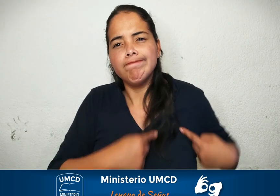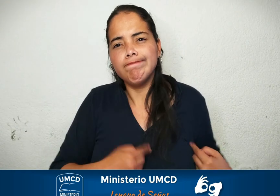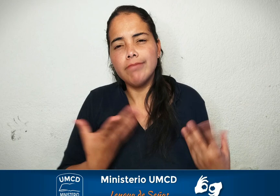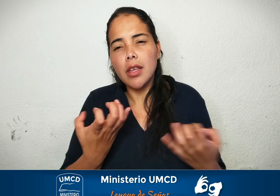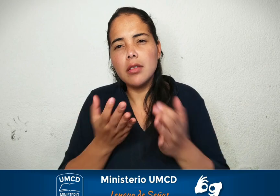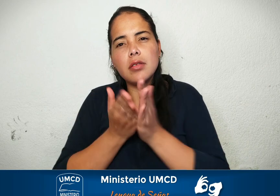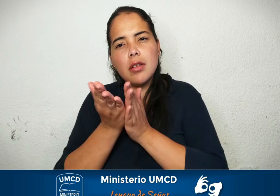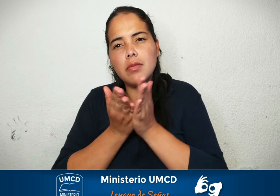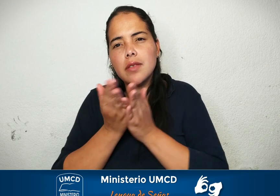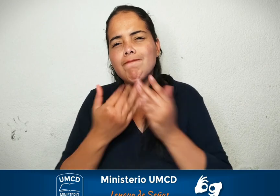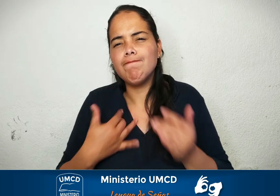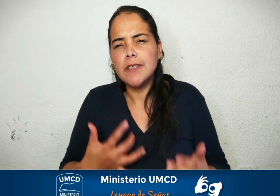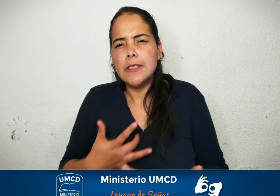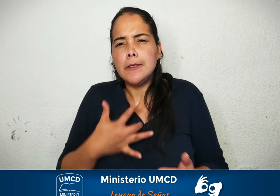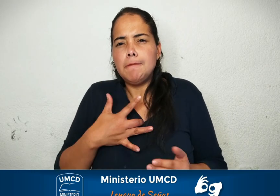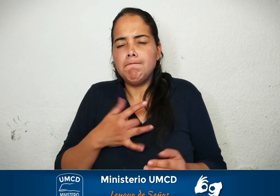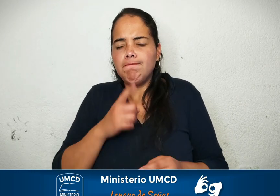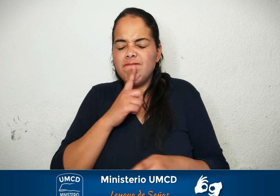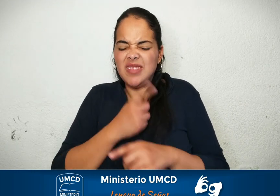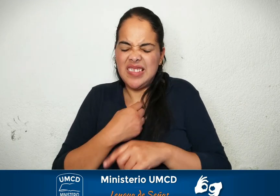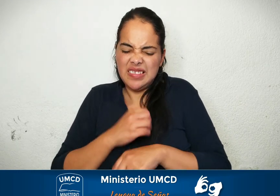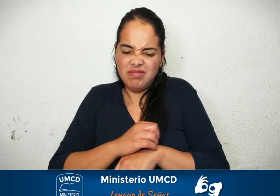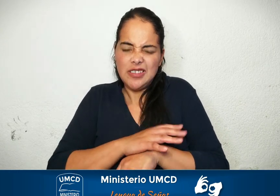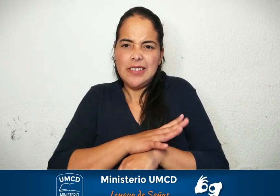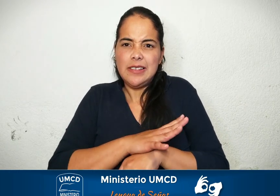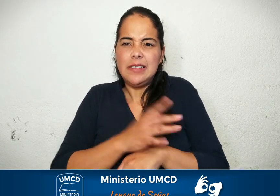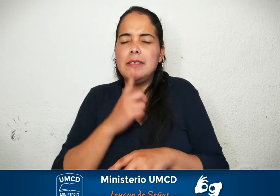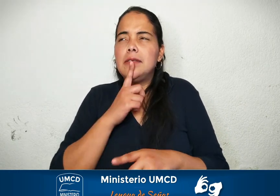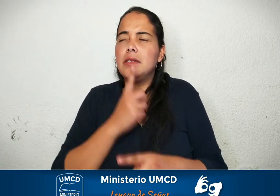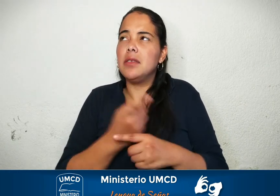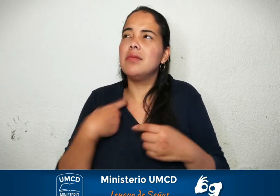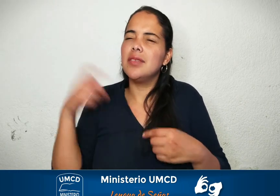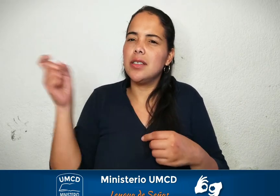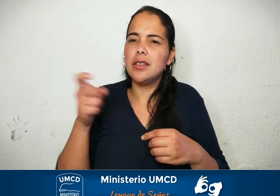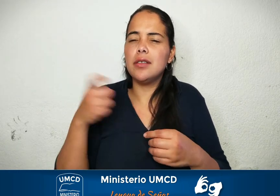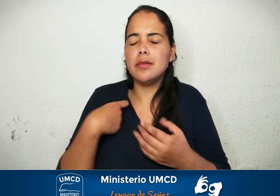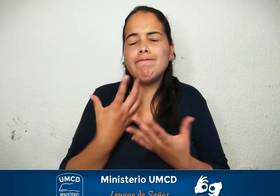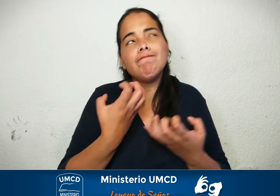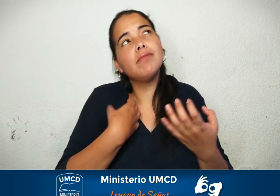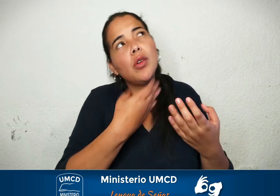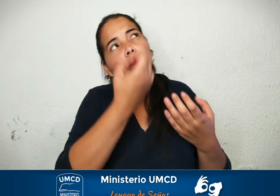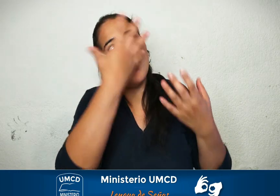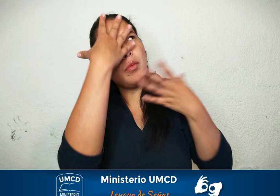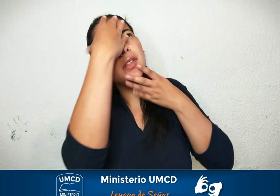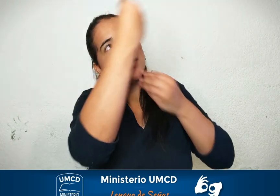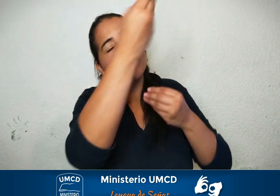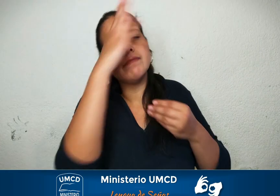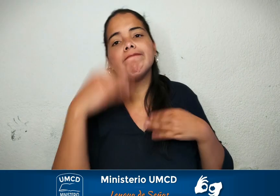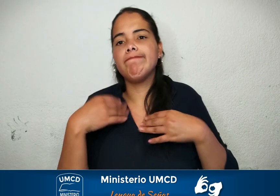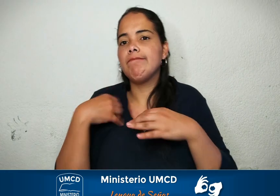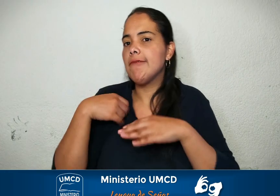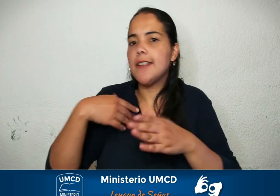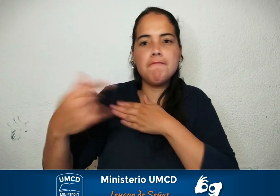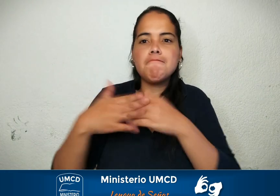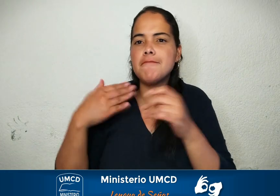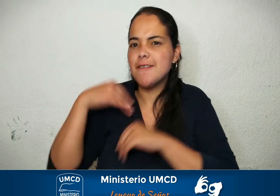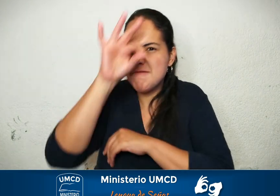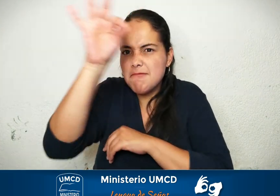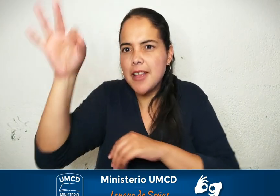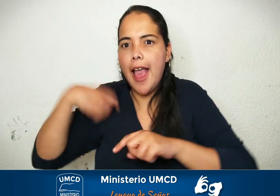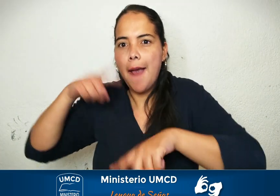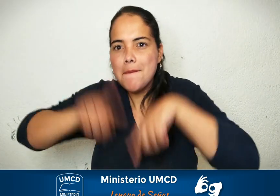un corazón tan sensible y tan voluntarioso de hacer el deseo de Dios, de cumplirlo a